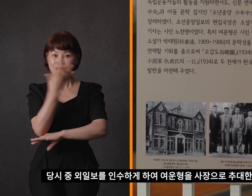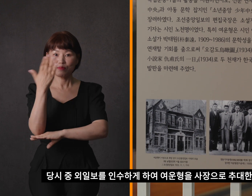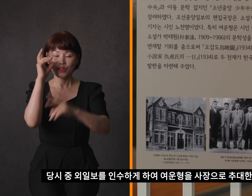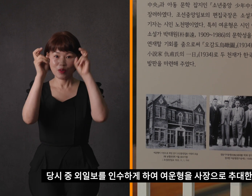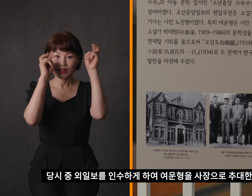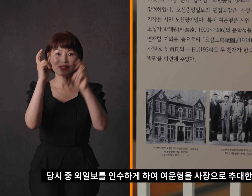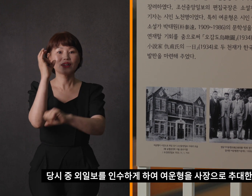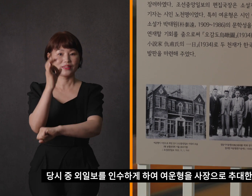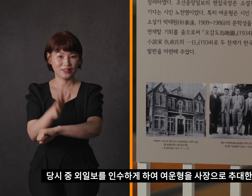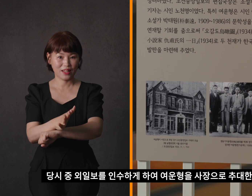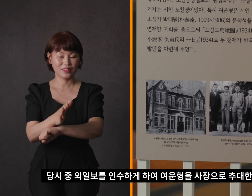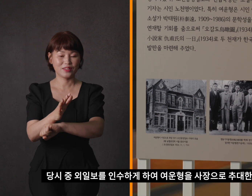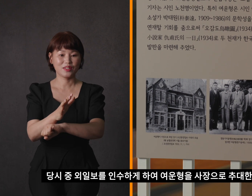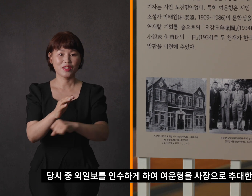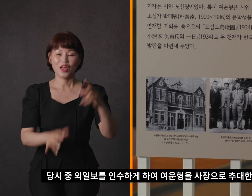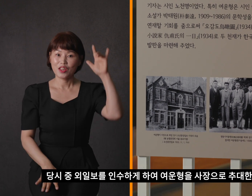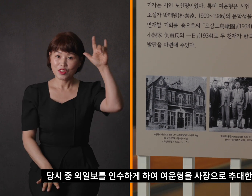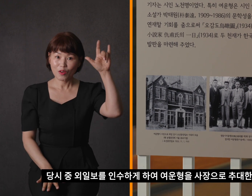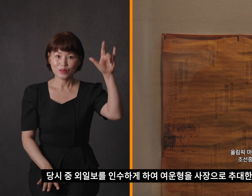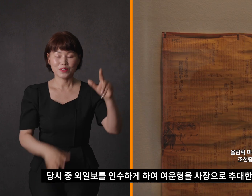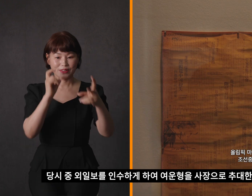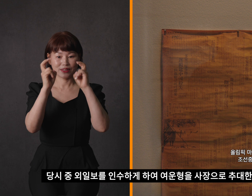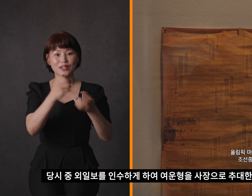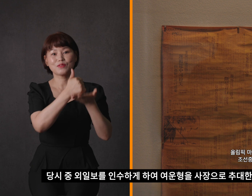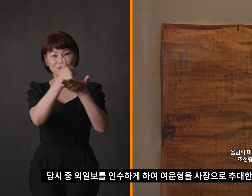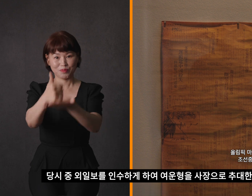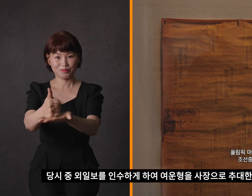하여 여운형을 사장으로 추대한 것이었습니다.